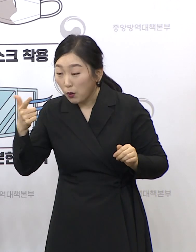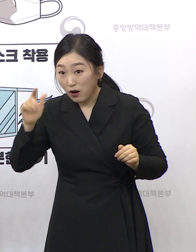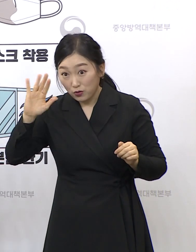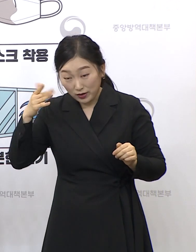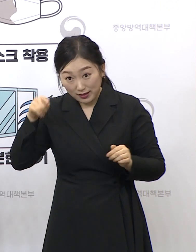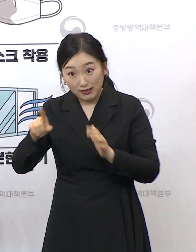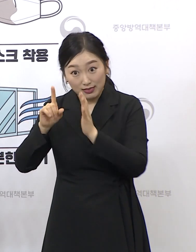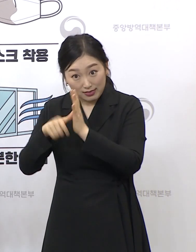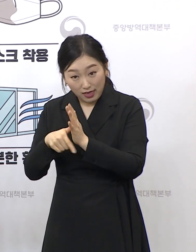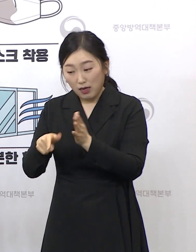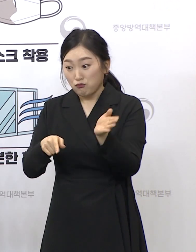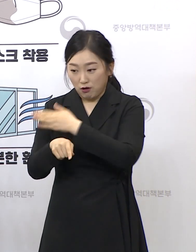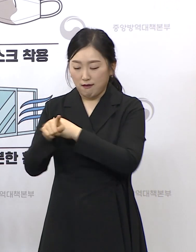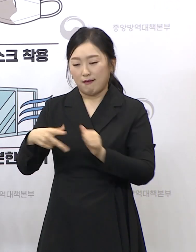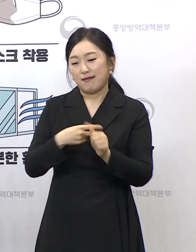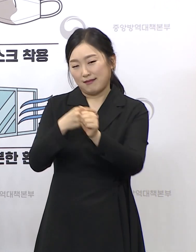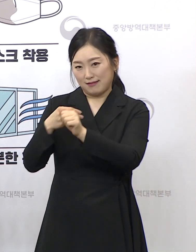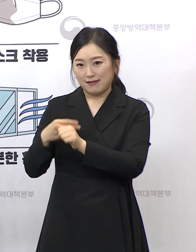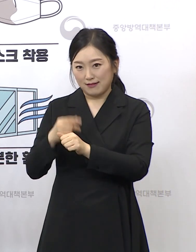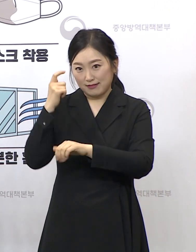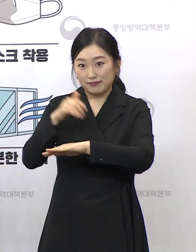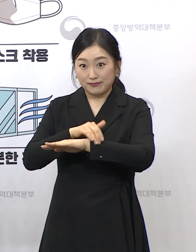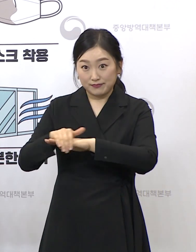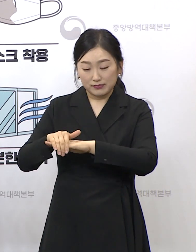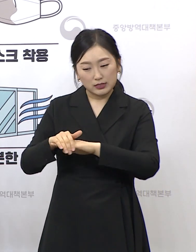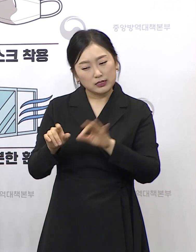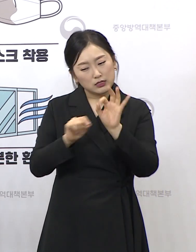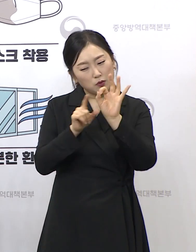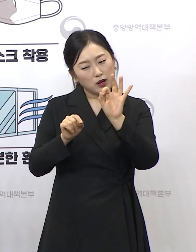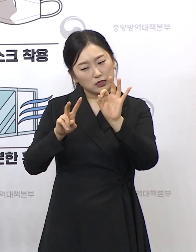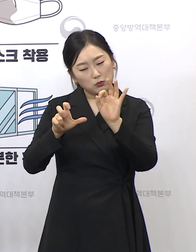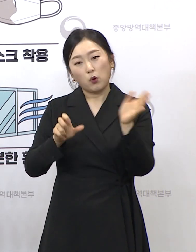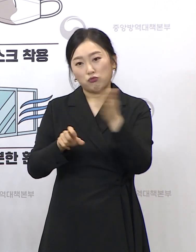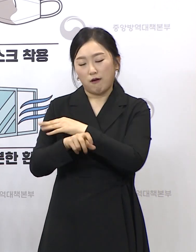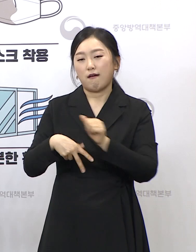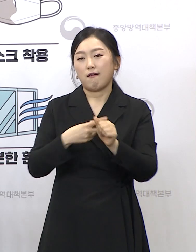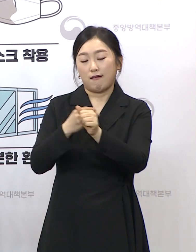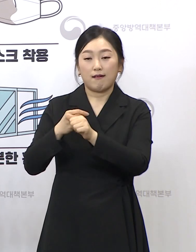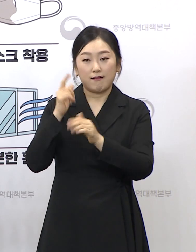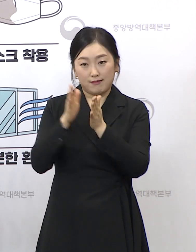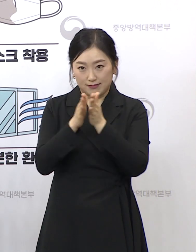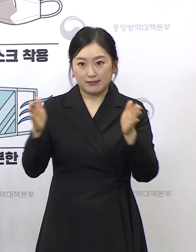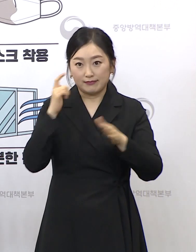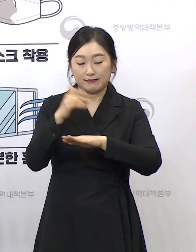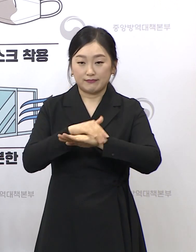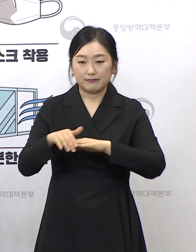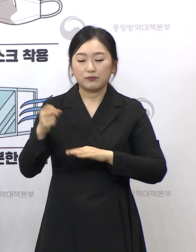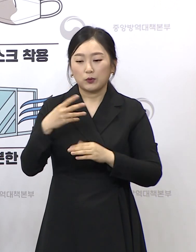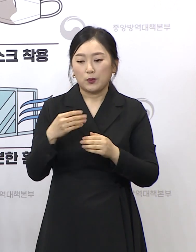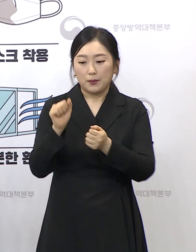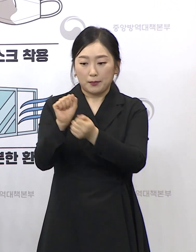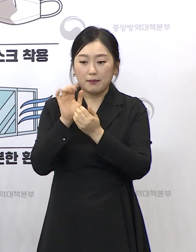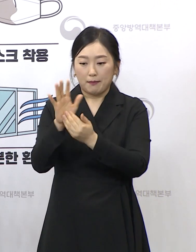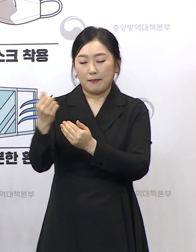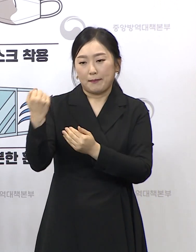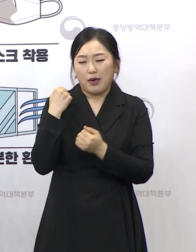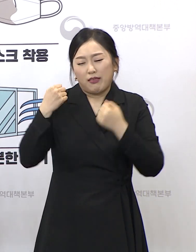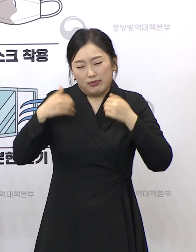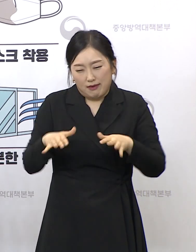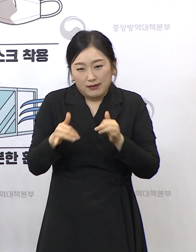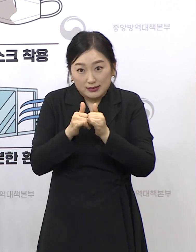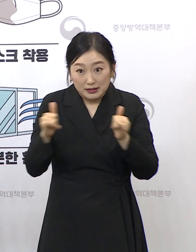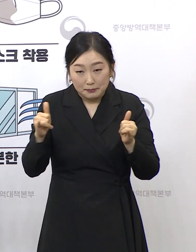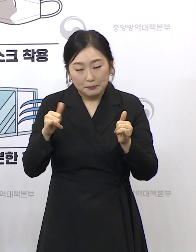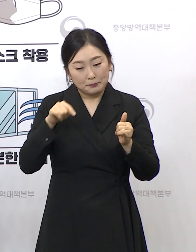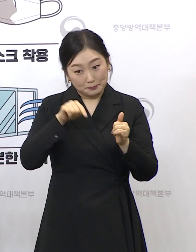중이고 접종은 10월 25일부터 시행될 계획입니다. 또한 면역 저하자 등 필요하다고 판단되는